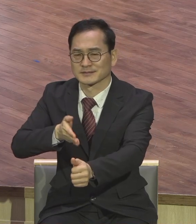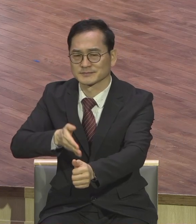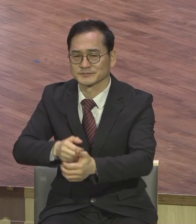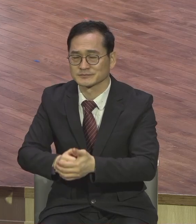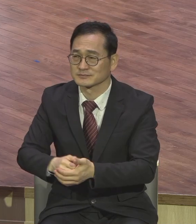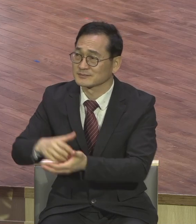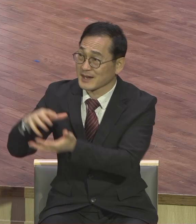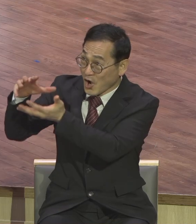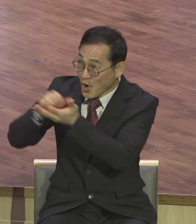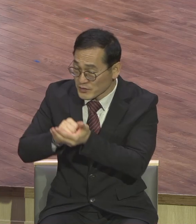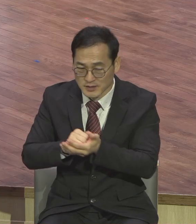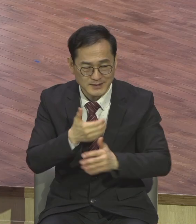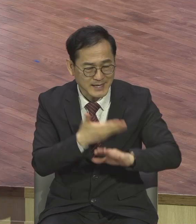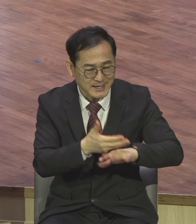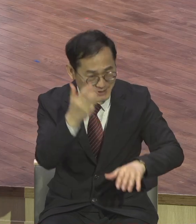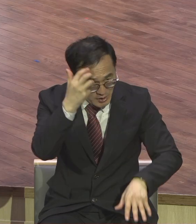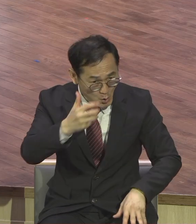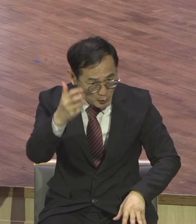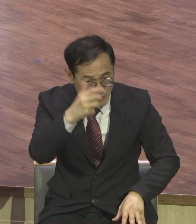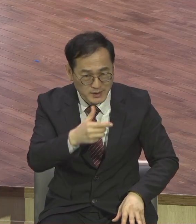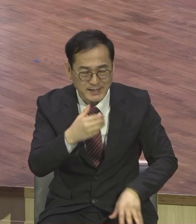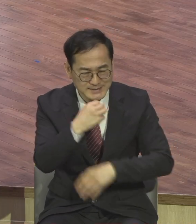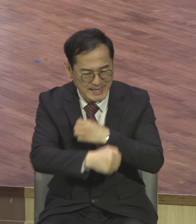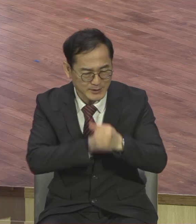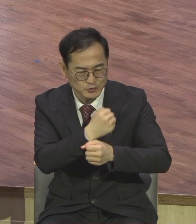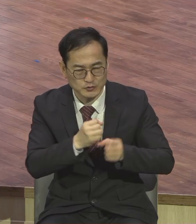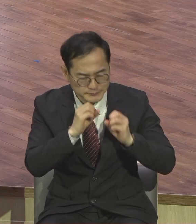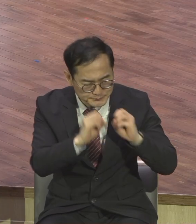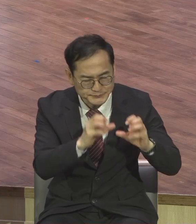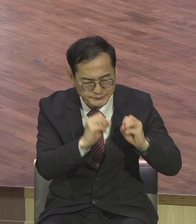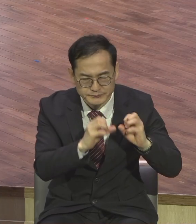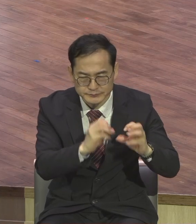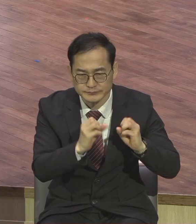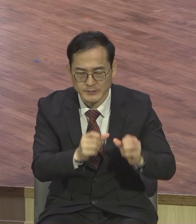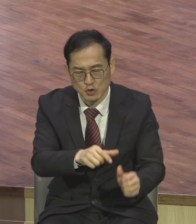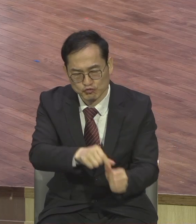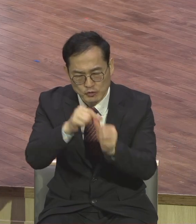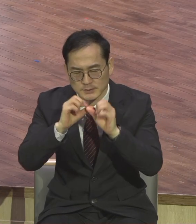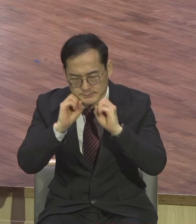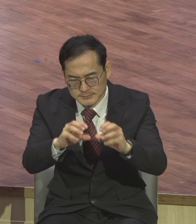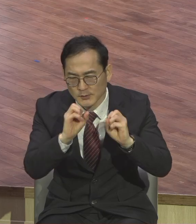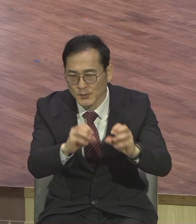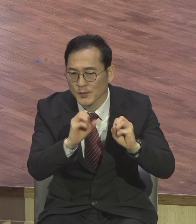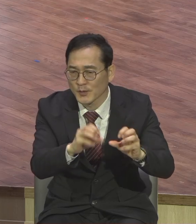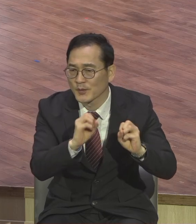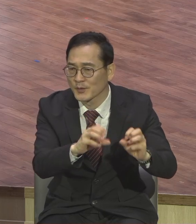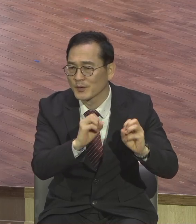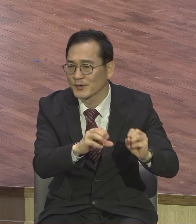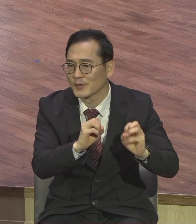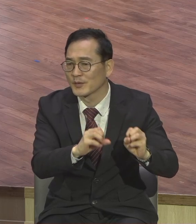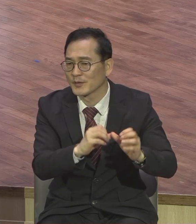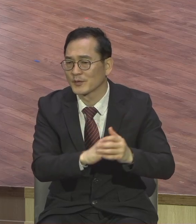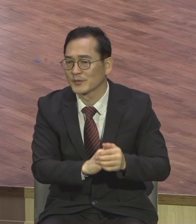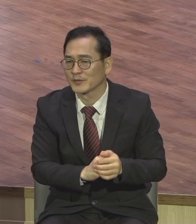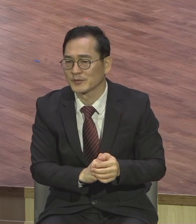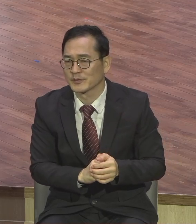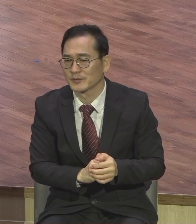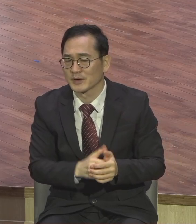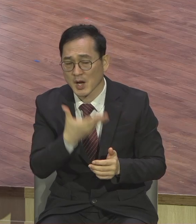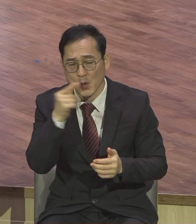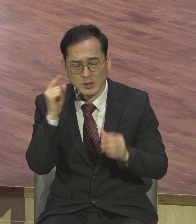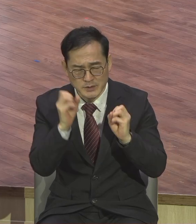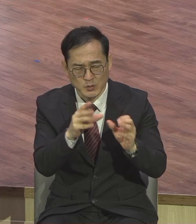영혼들에게 이 자유케 하는 구원의 전령사들이 다 되시기를 주님으로